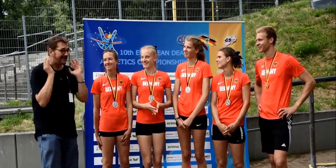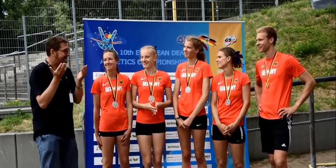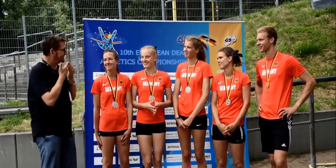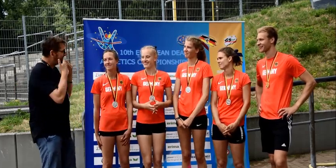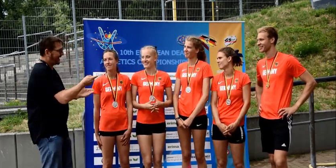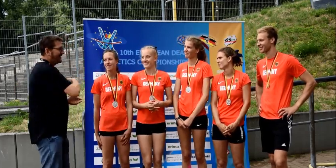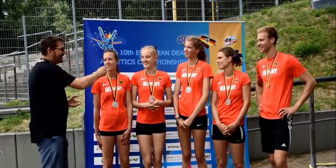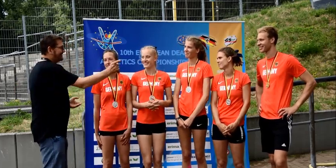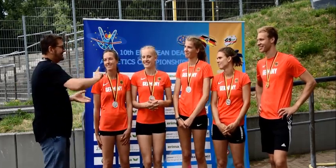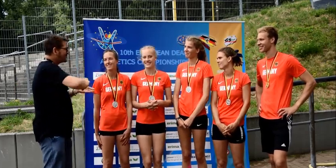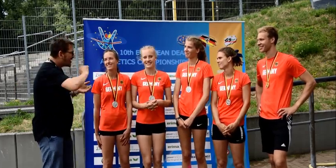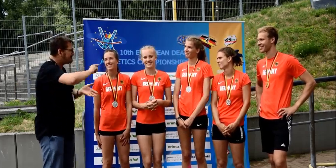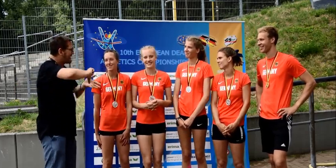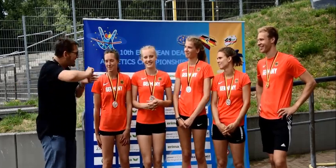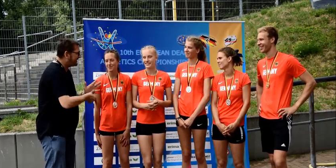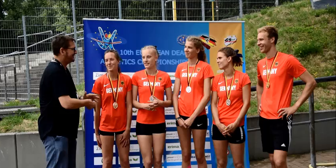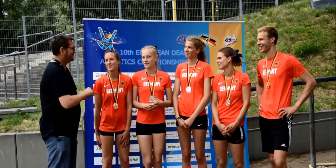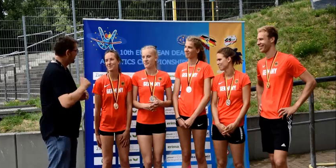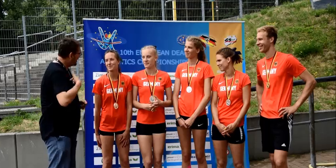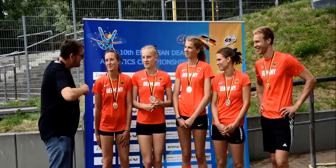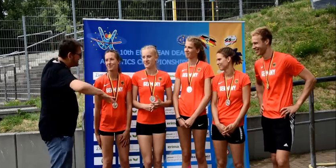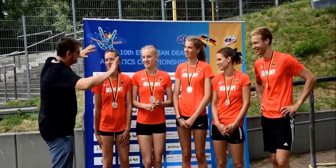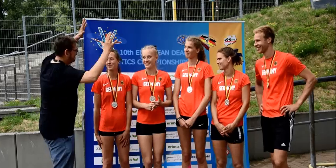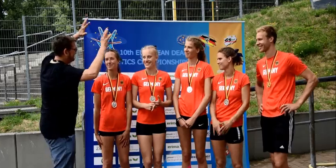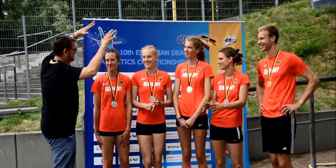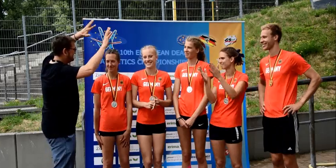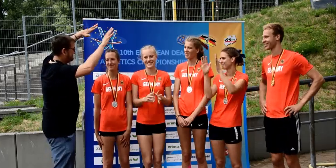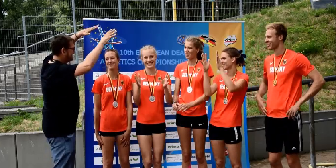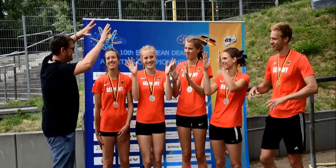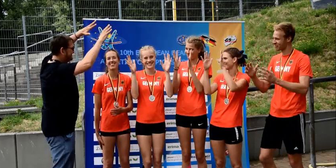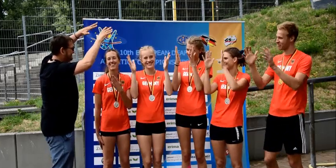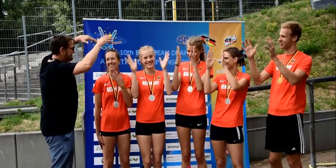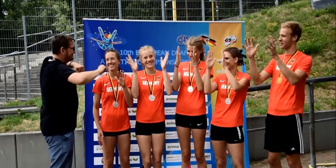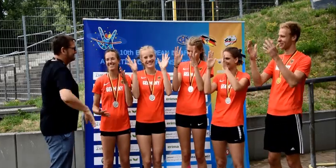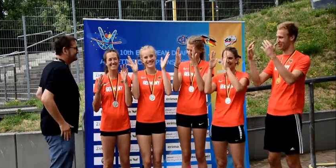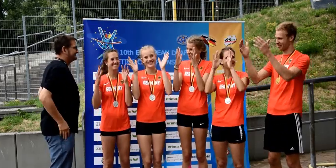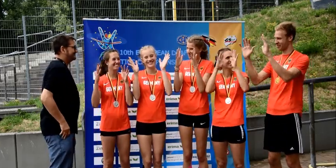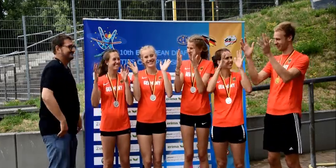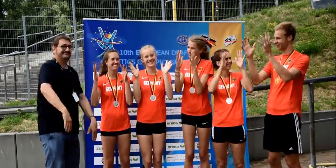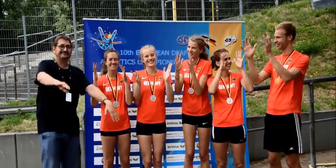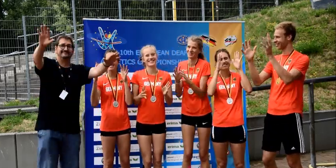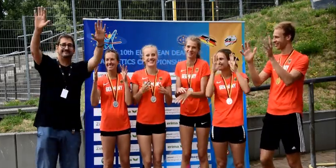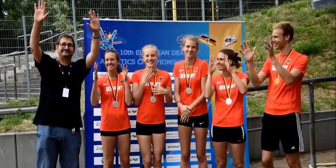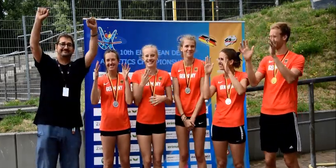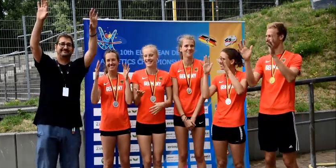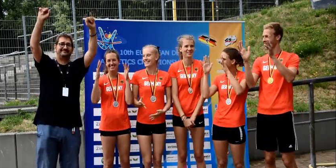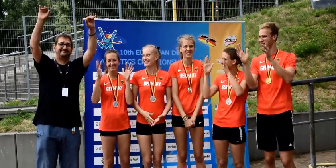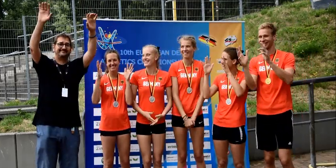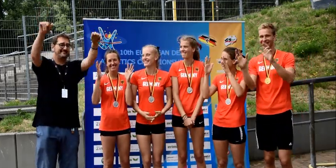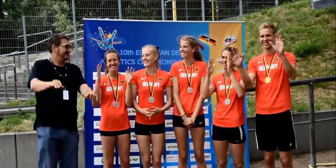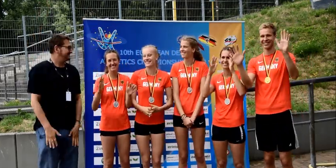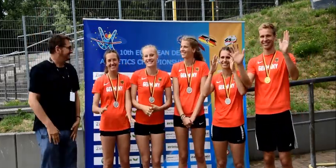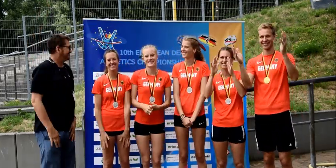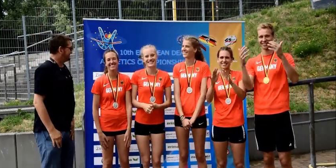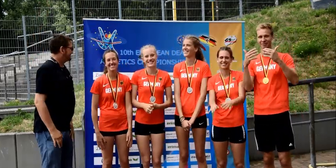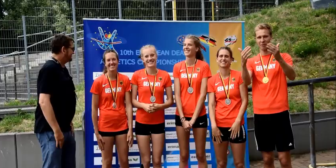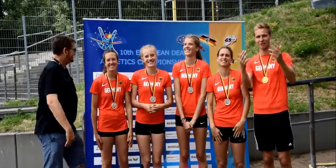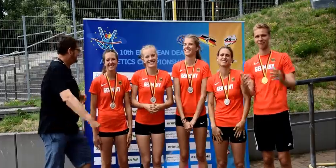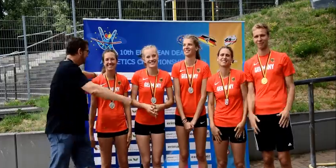wir das ganze Team, die ganze Nation gratuliert euch und sind ganz stolz auf euch. Tschüss. Tschüss.